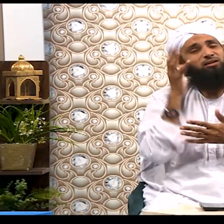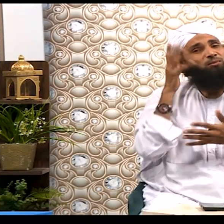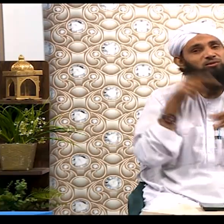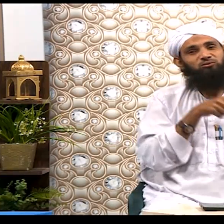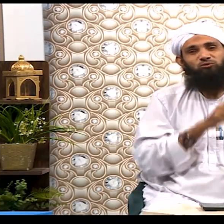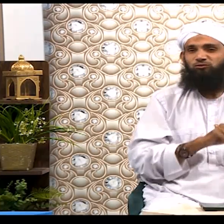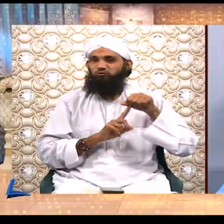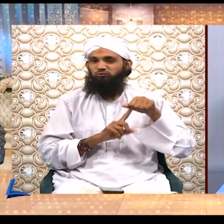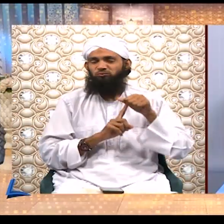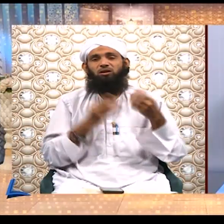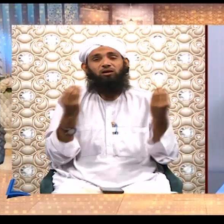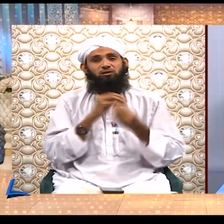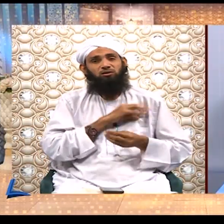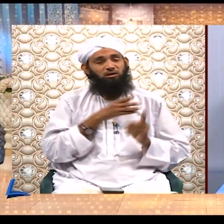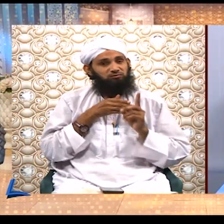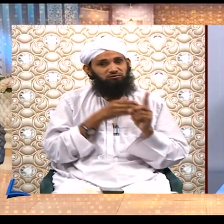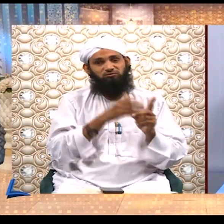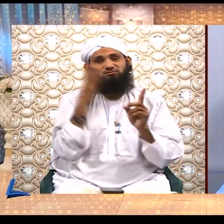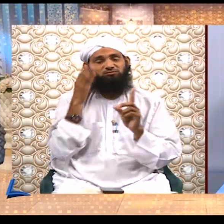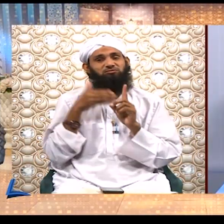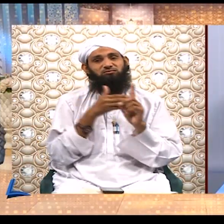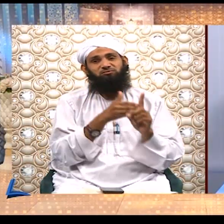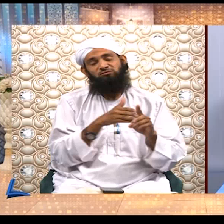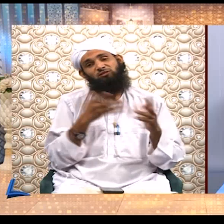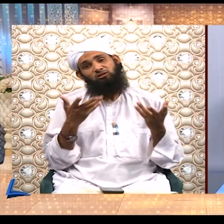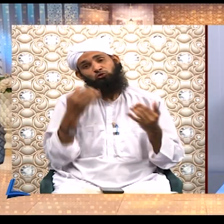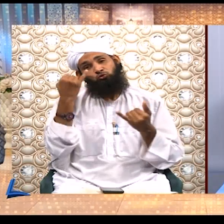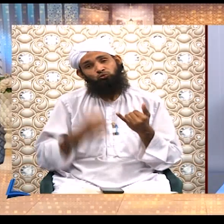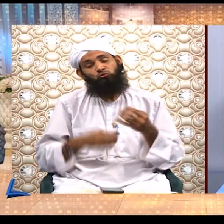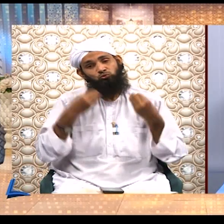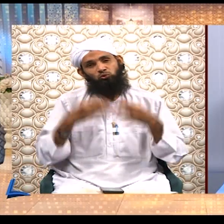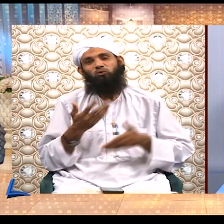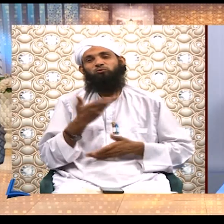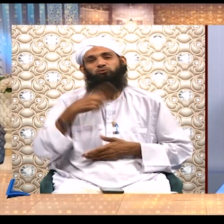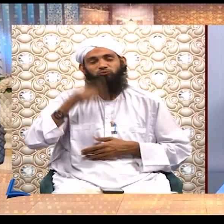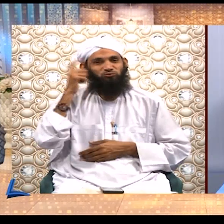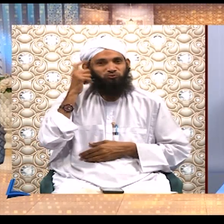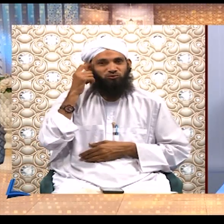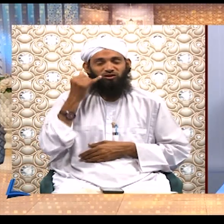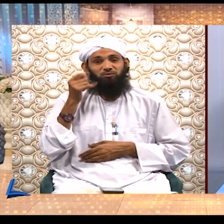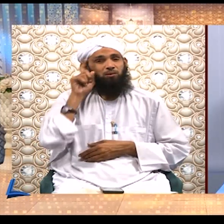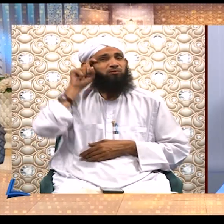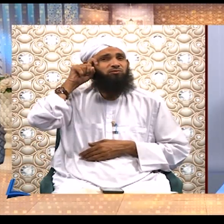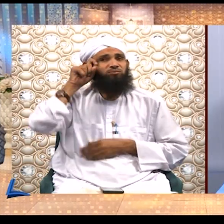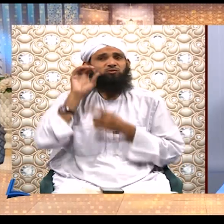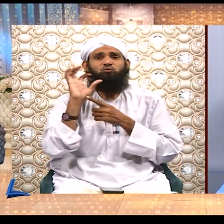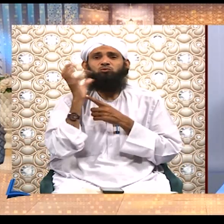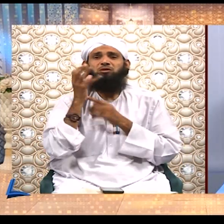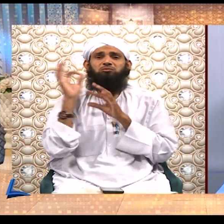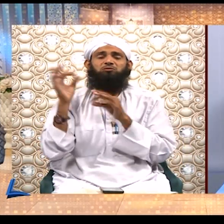بھی ہم سے آسان نیک اعمال ادا نہیں ہو پاتے۔ ذرا غور کیجئے، اگر ہم اسی غفلت میں دنیا سے چلے گئے تو